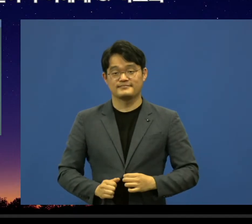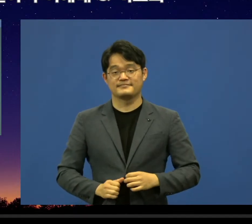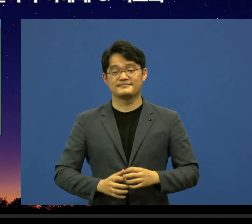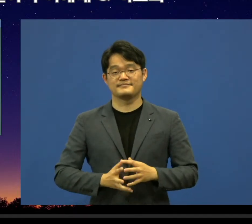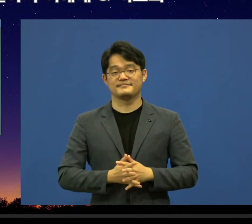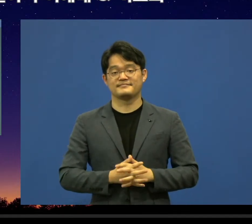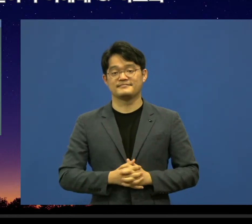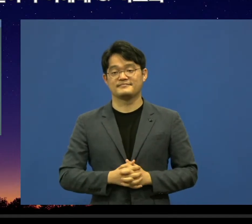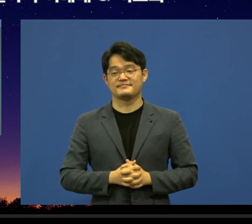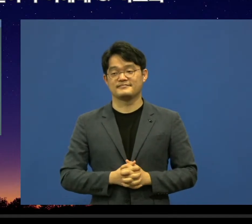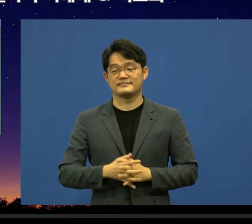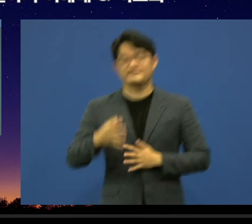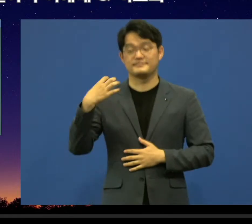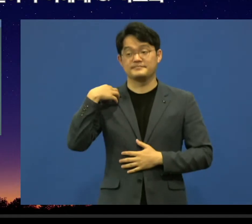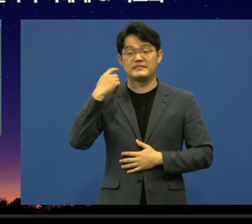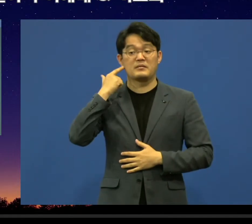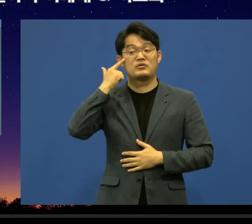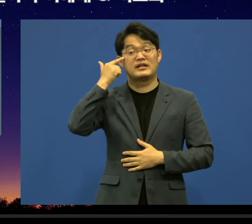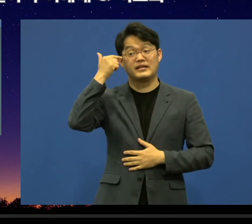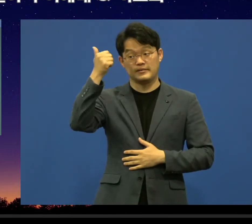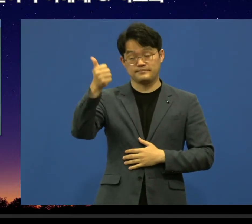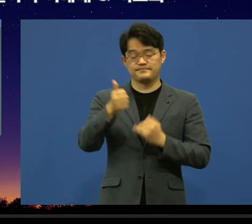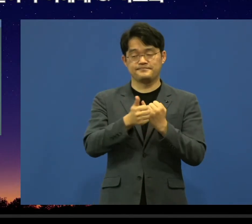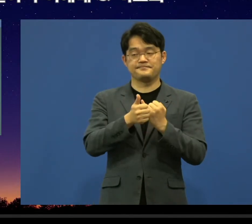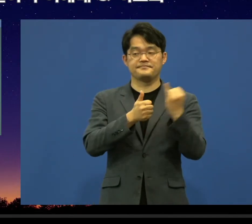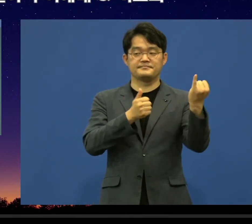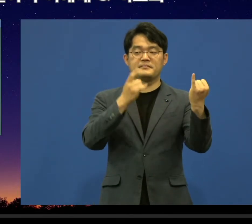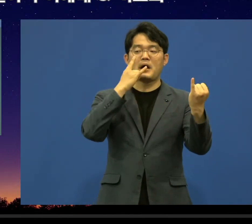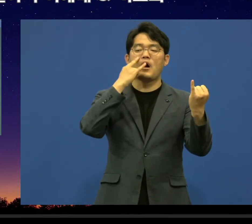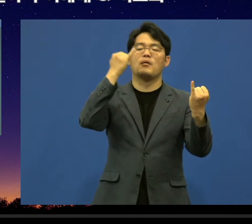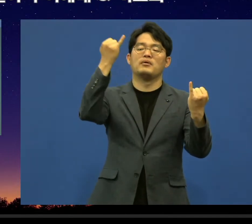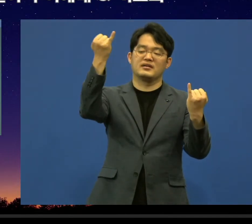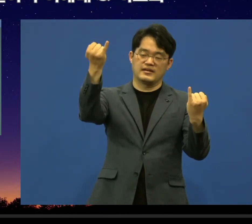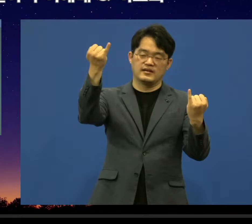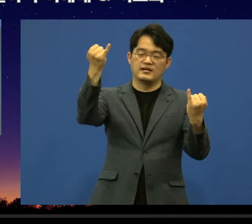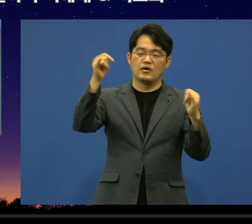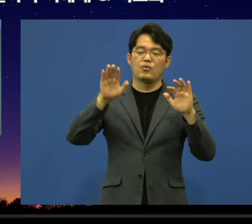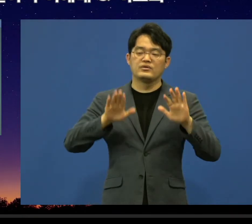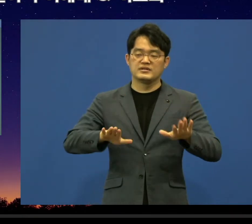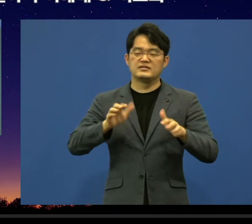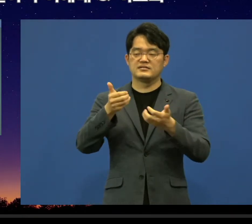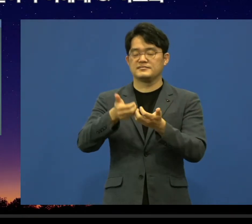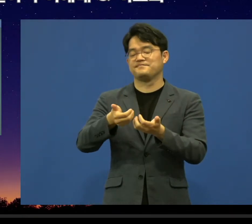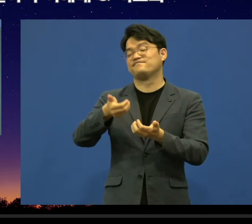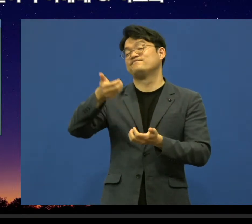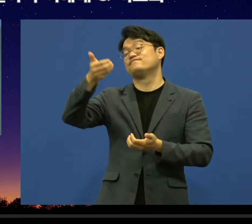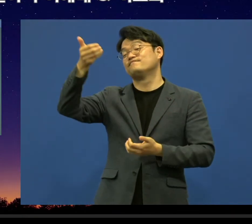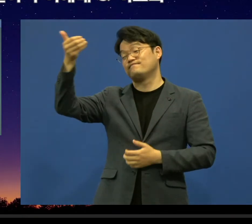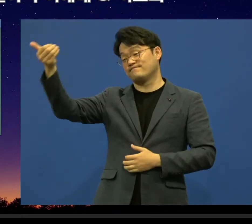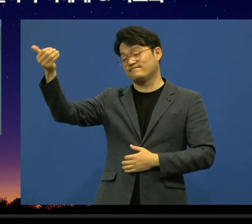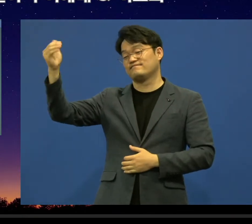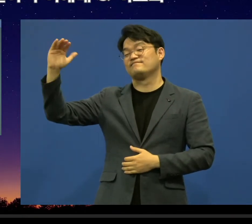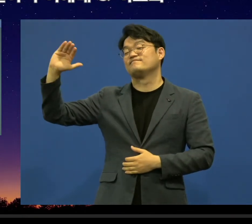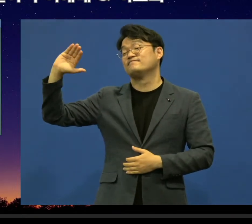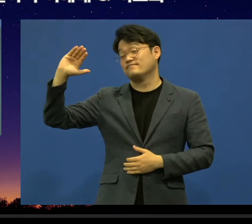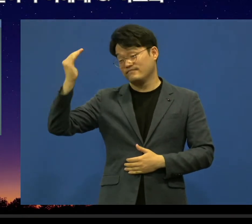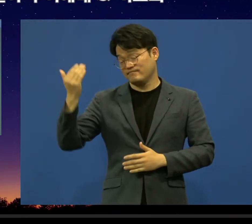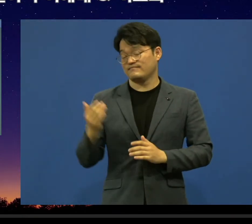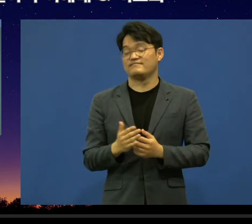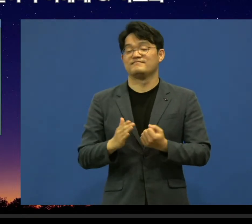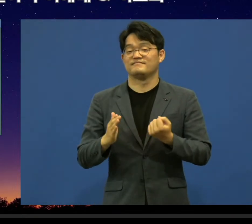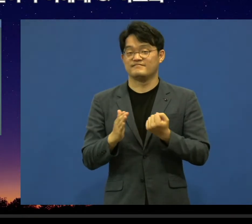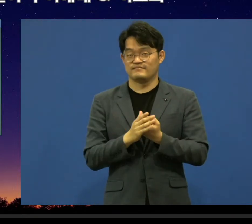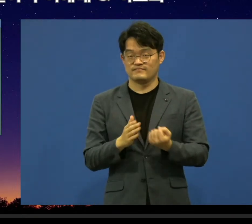우리 담임 목사님, 장모님, 또 우리 홍수영 사모님의 어머님께서 오늘 또 하나님의 부르심을 또 받으셨습니다.